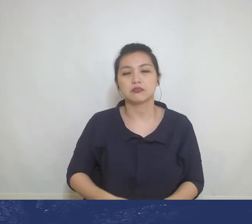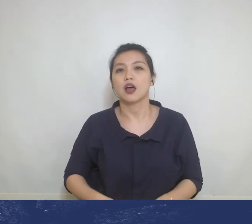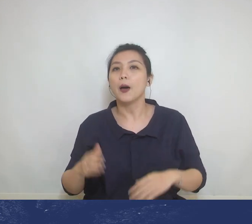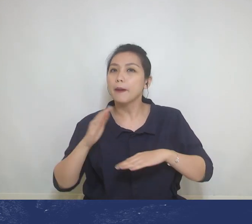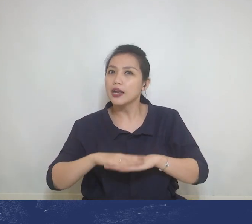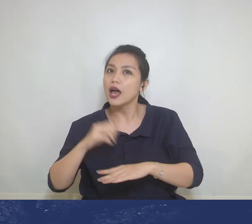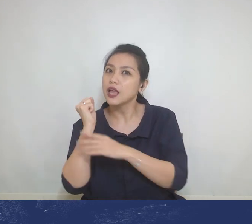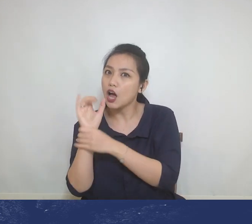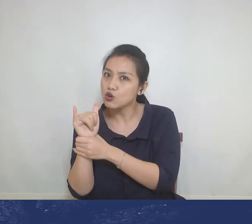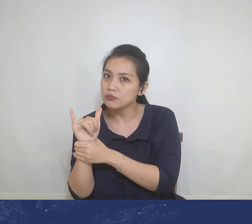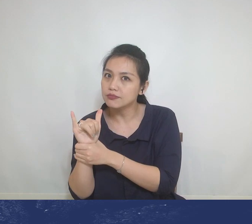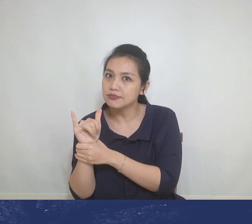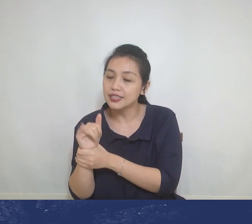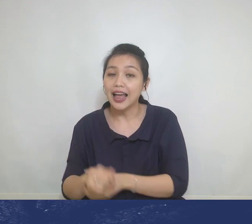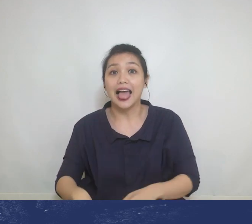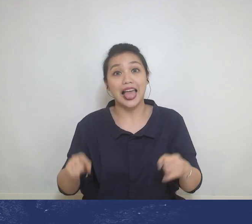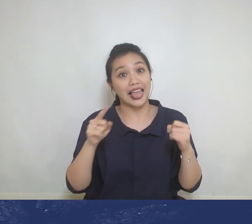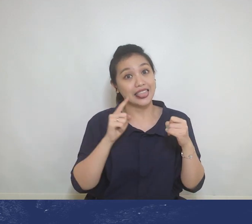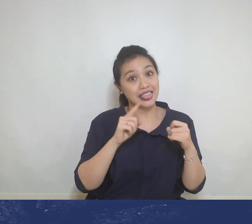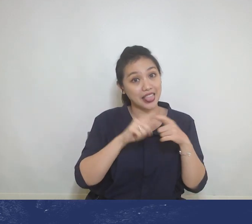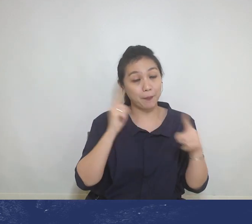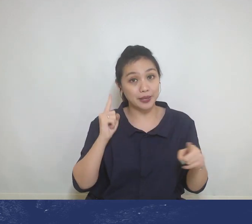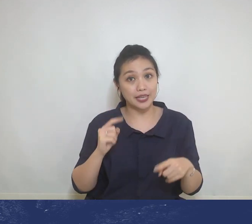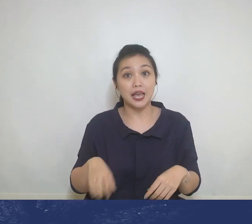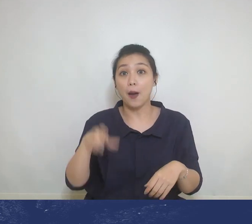pasal 33, mereka tuh berbaikan.